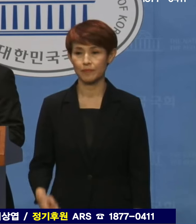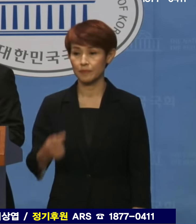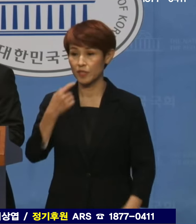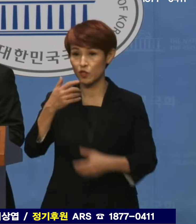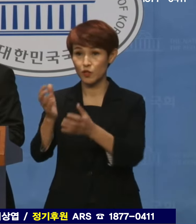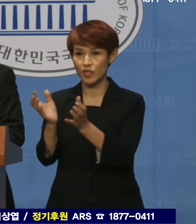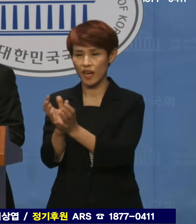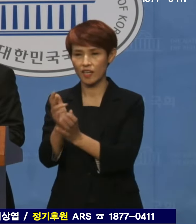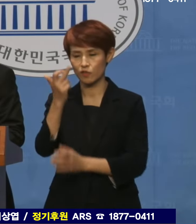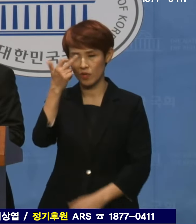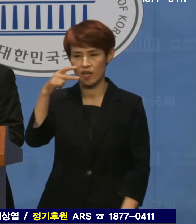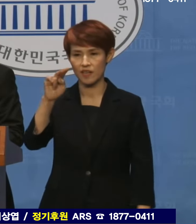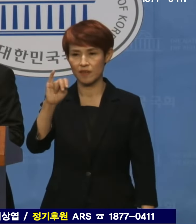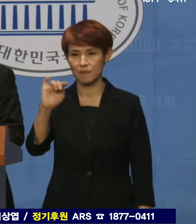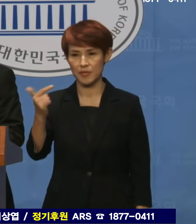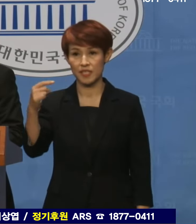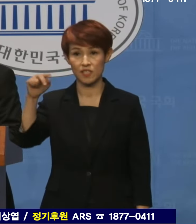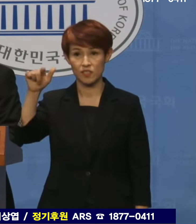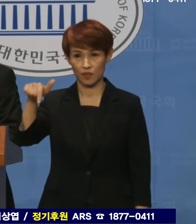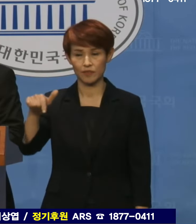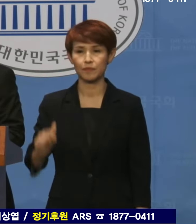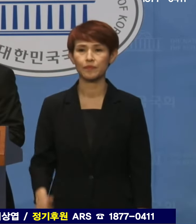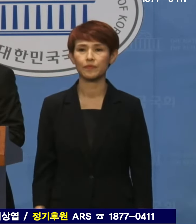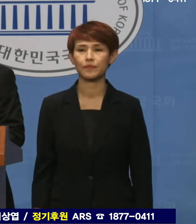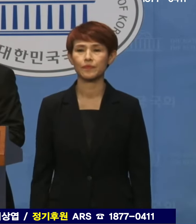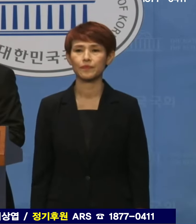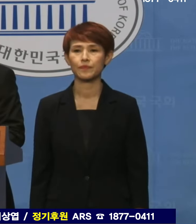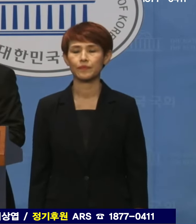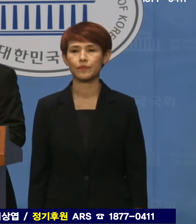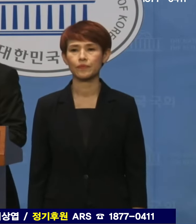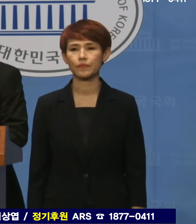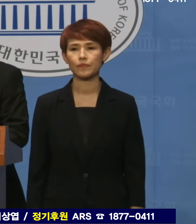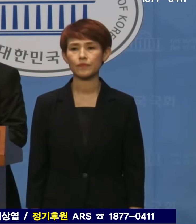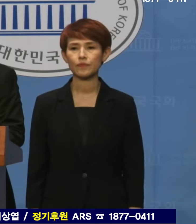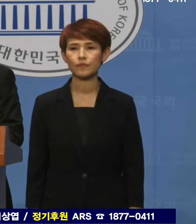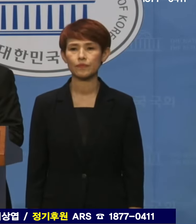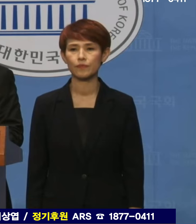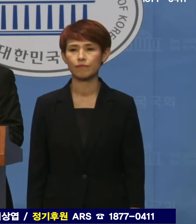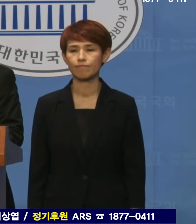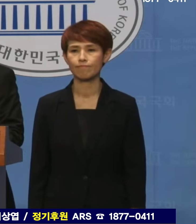더불어민주당 최민석 대변인입니다. 브리핑 시작하겠습니다.